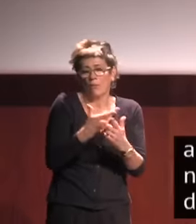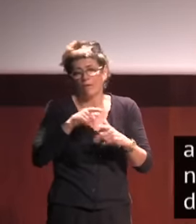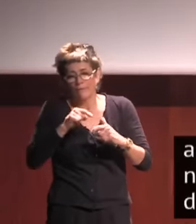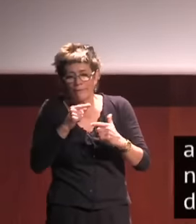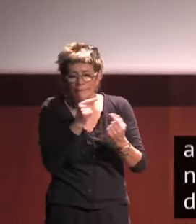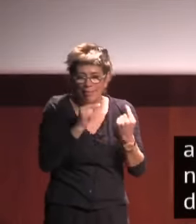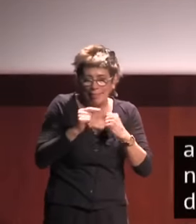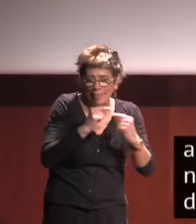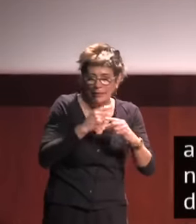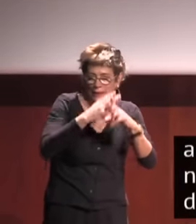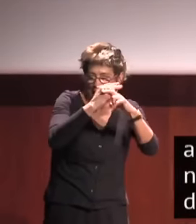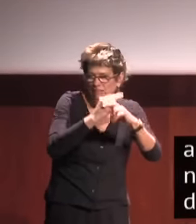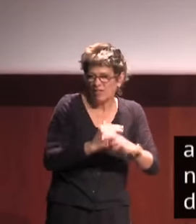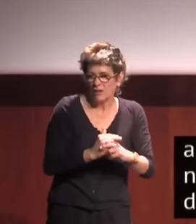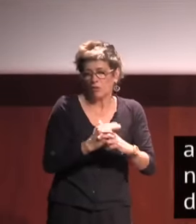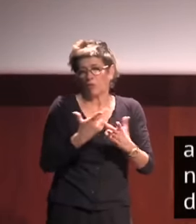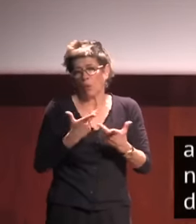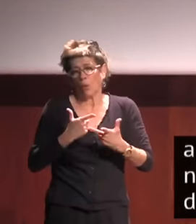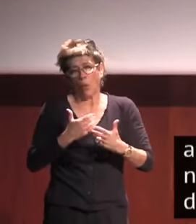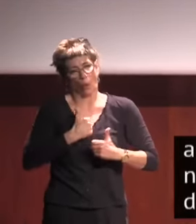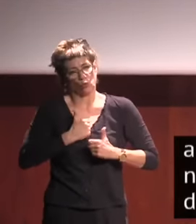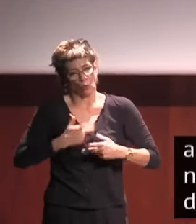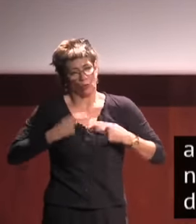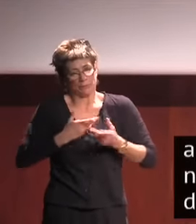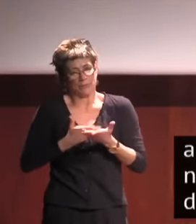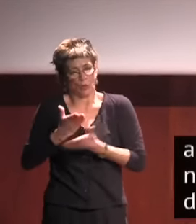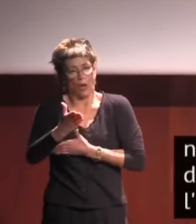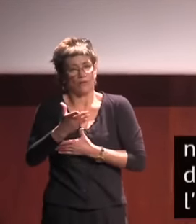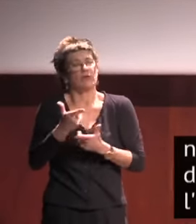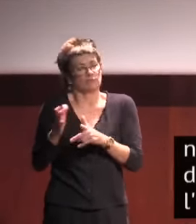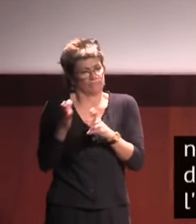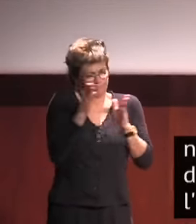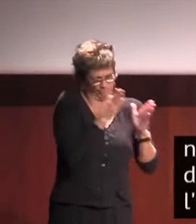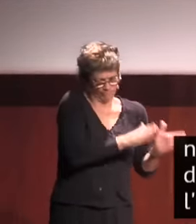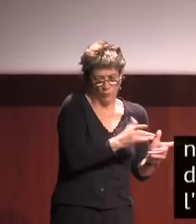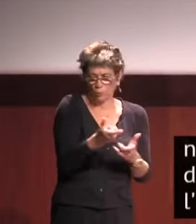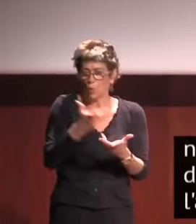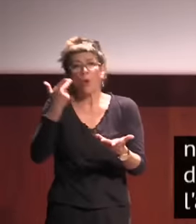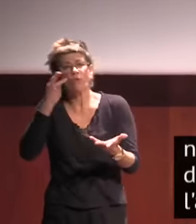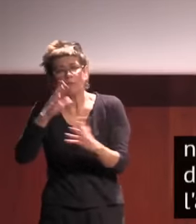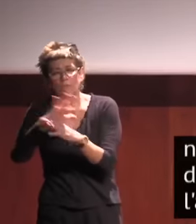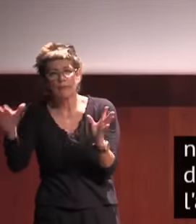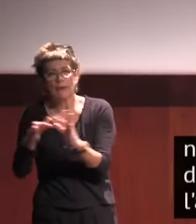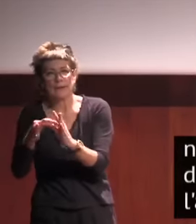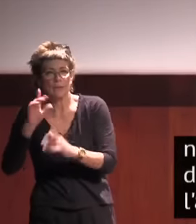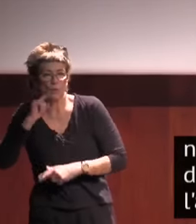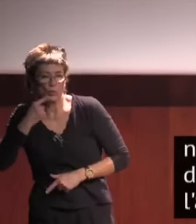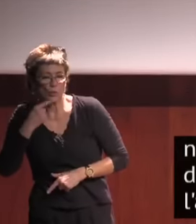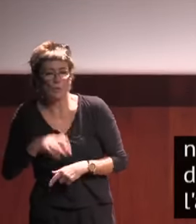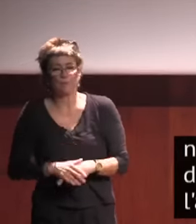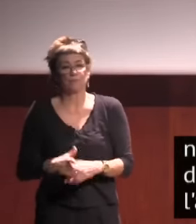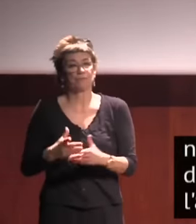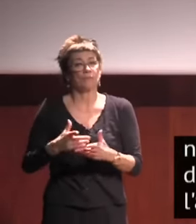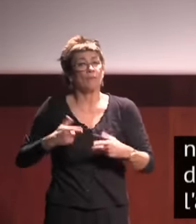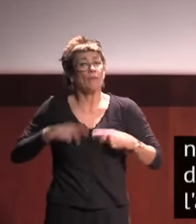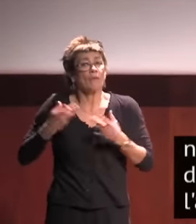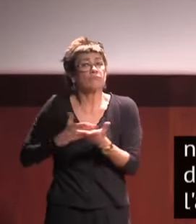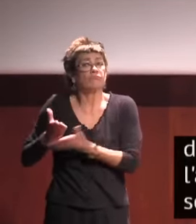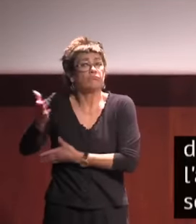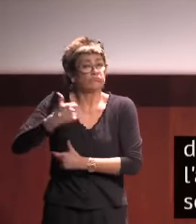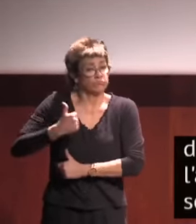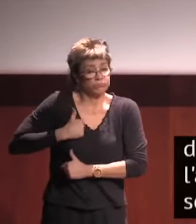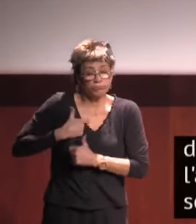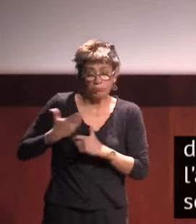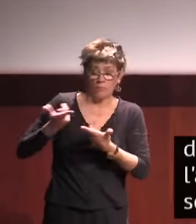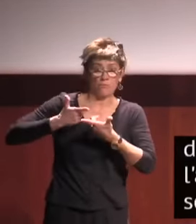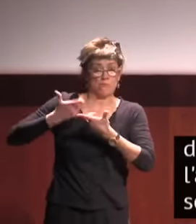même de l'autobiographie, je vais plutôt la soumettre à l'expérience sourde. Si nous partons des autobiographies, donc des locuteurs d'une langue qui n'a